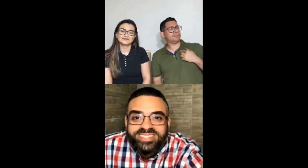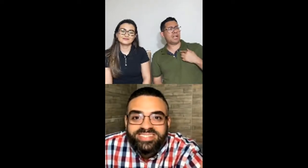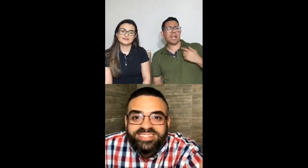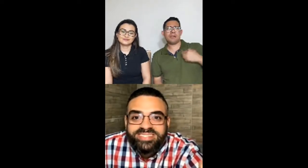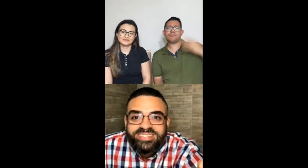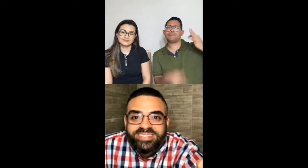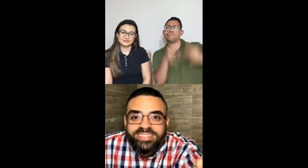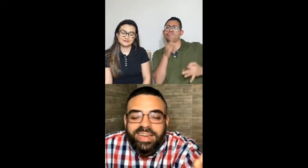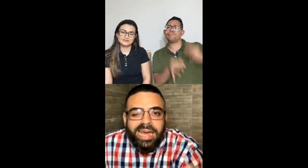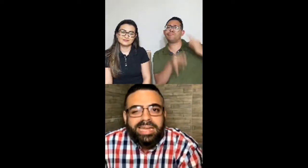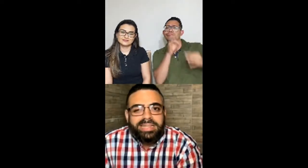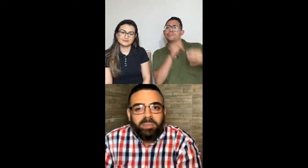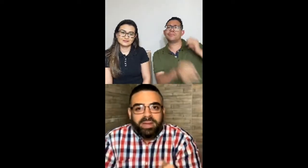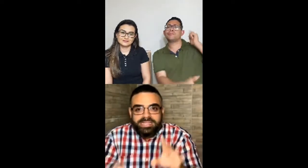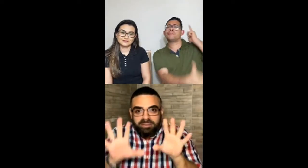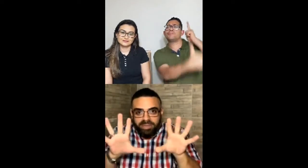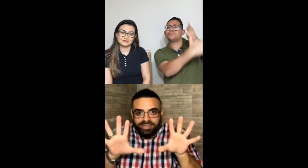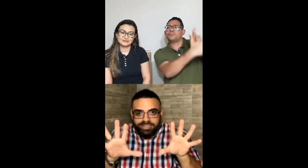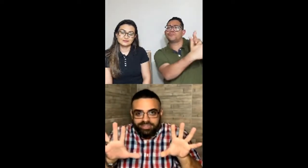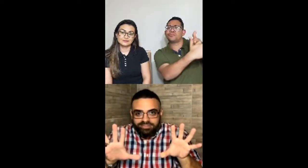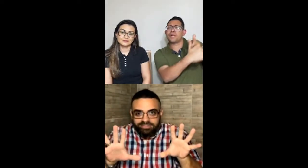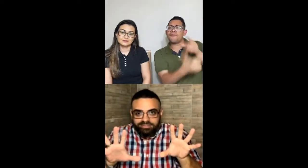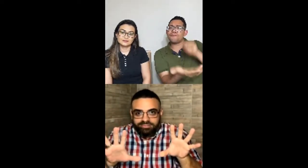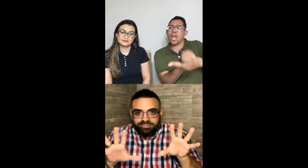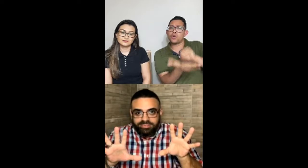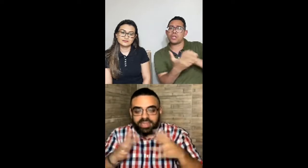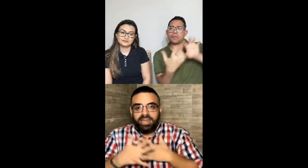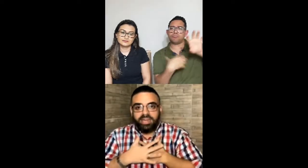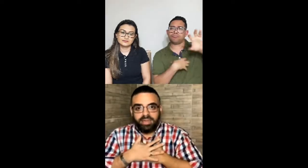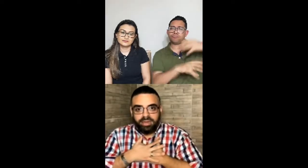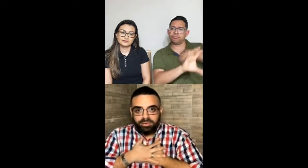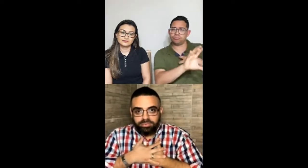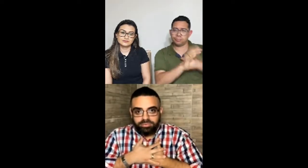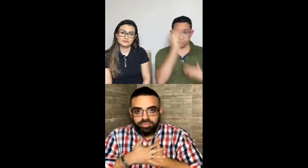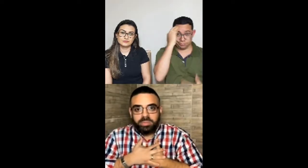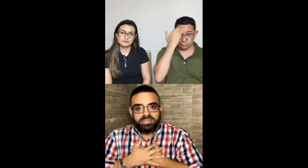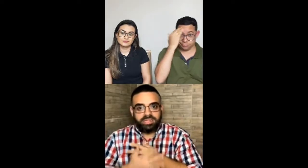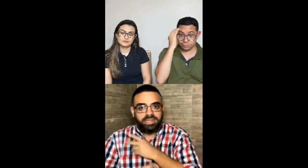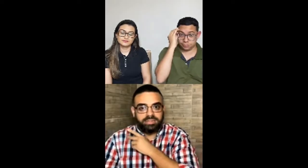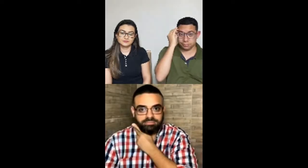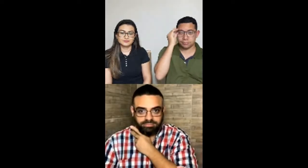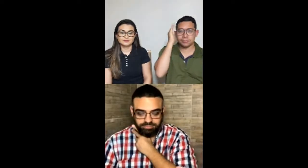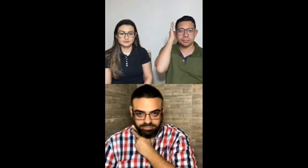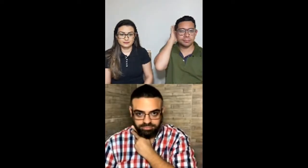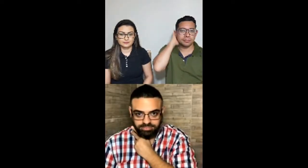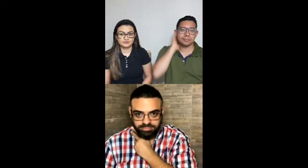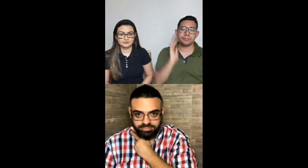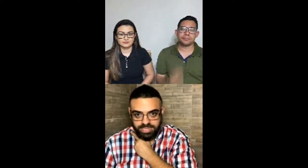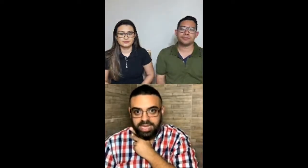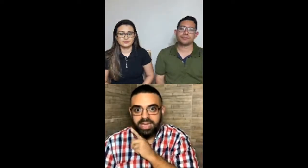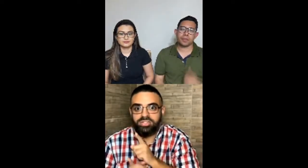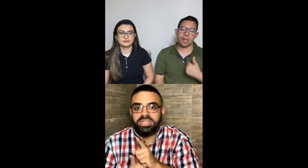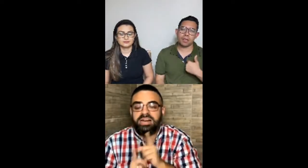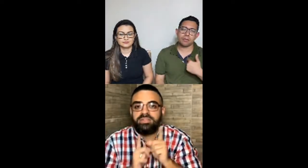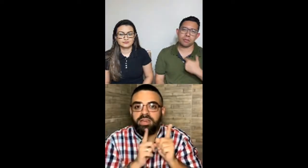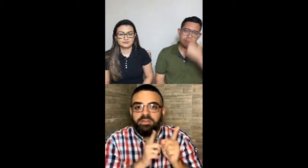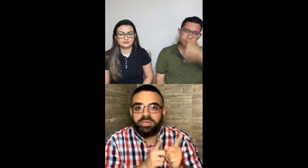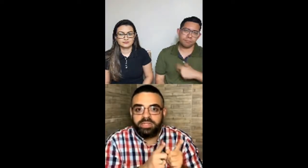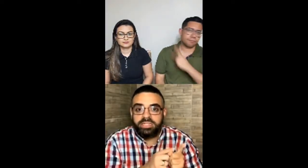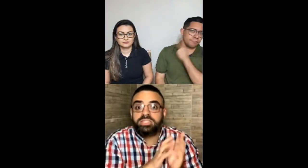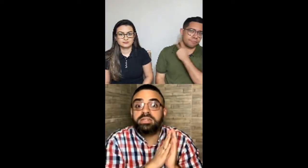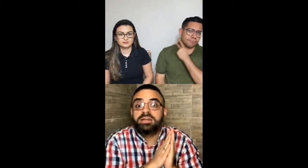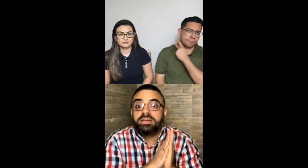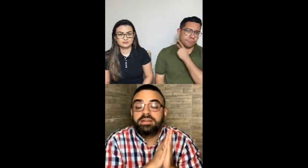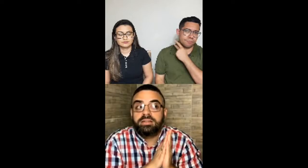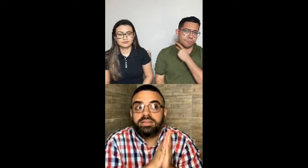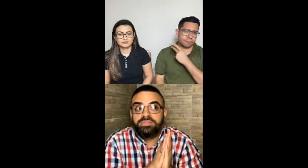Eu julgo primeiro, sem conectar com a pessoa. Então eu percebi assim,